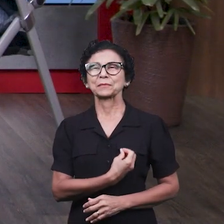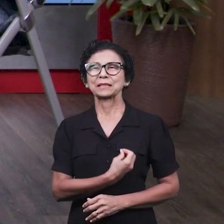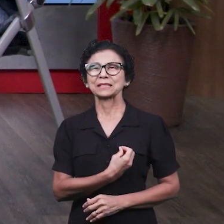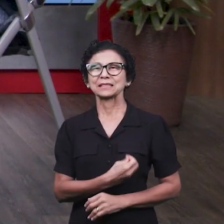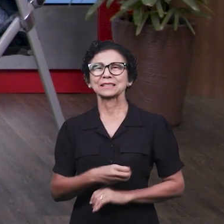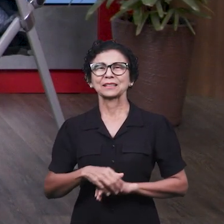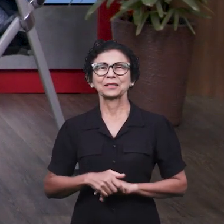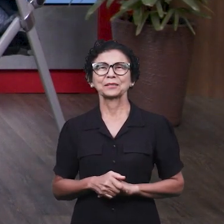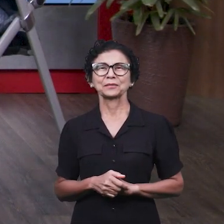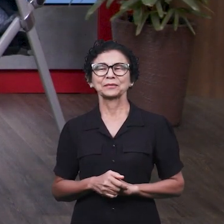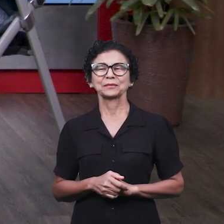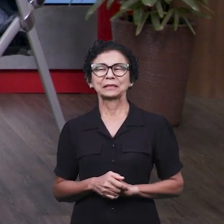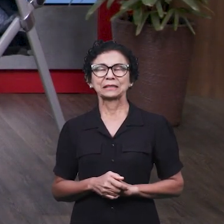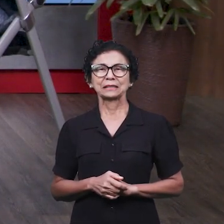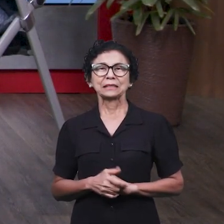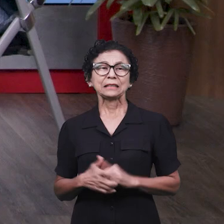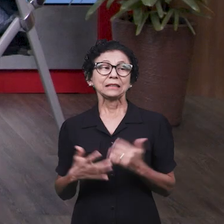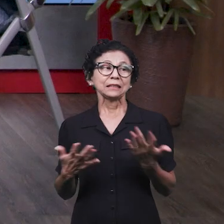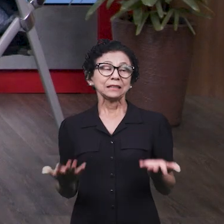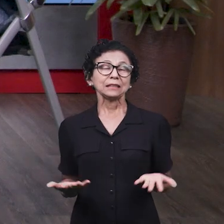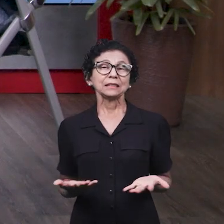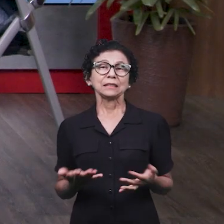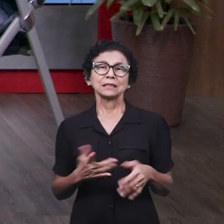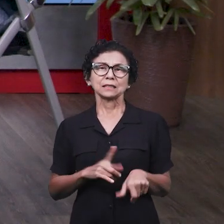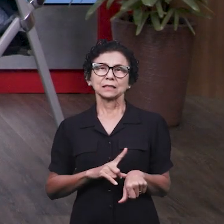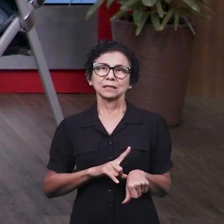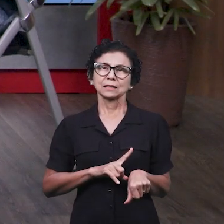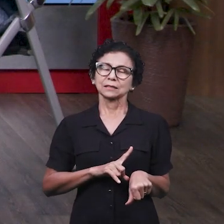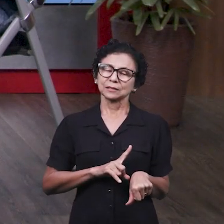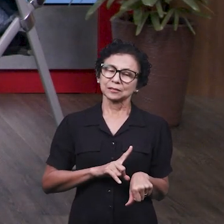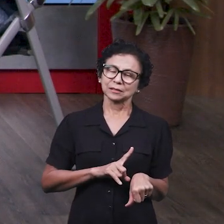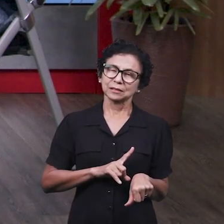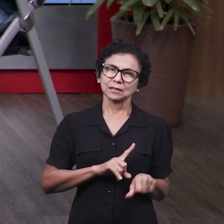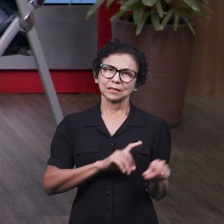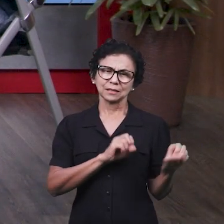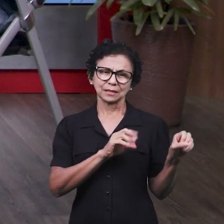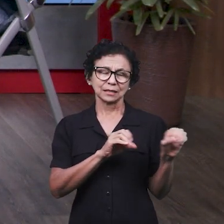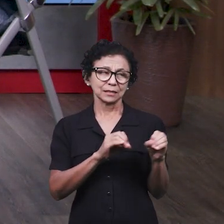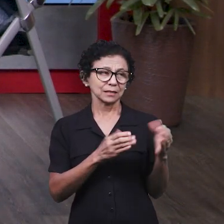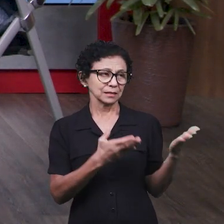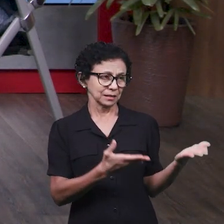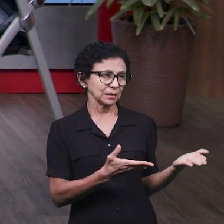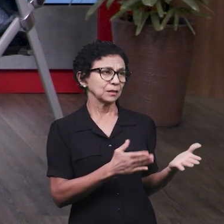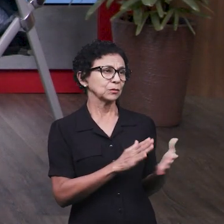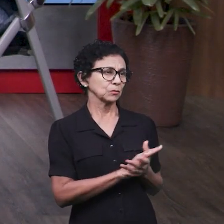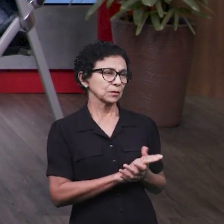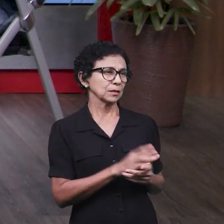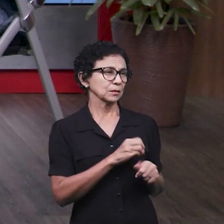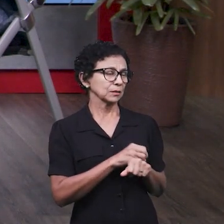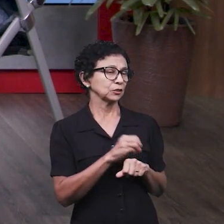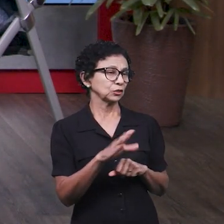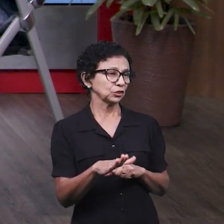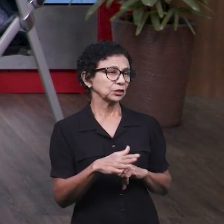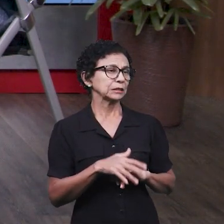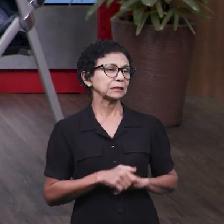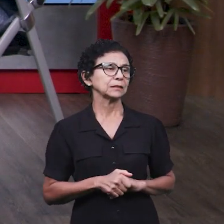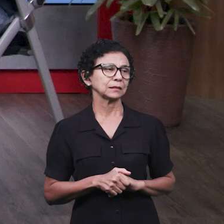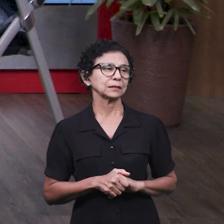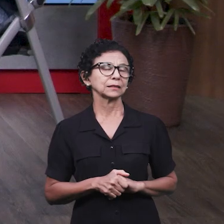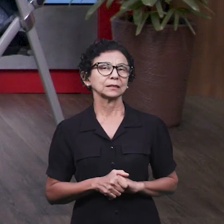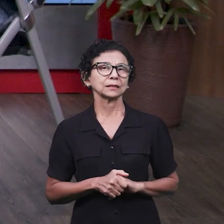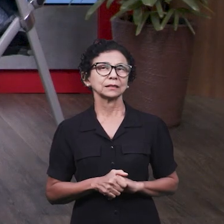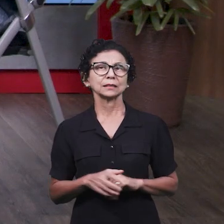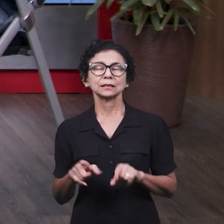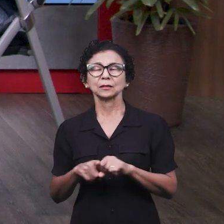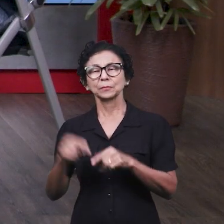aqui conosco, nesses momentos, nesses ensinamentos seus, nessa participação, com esses momentos de